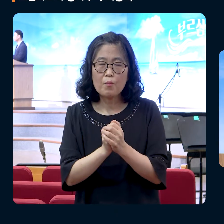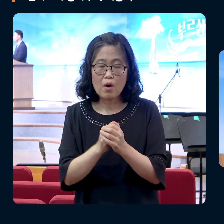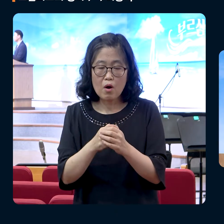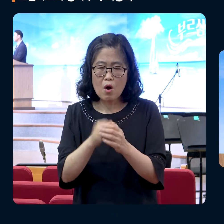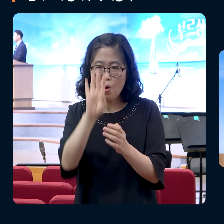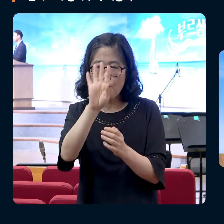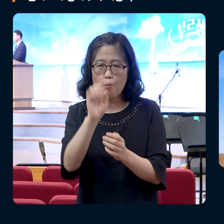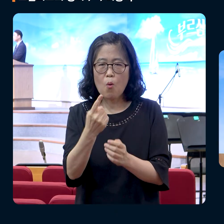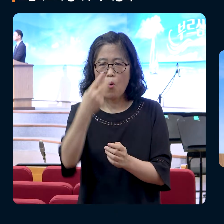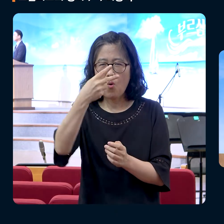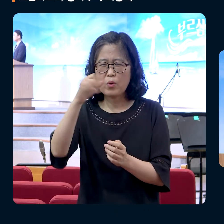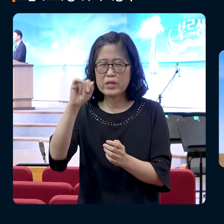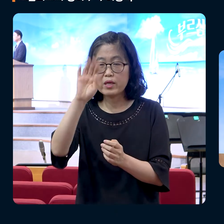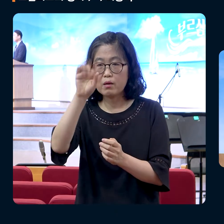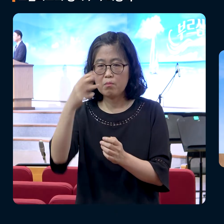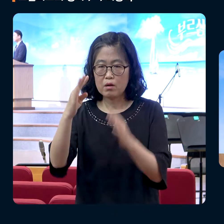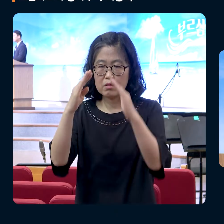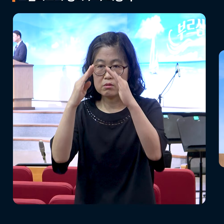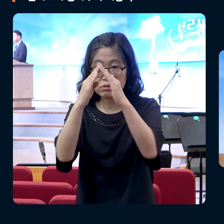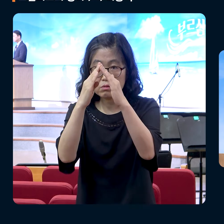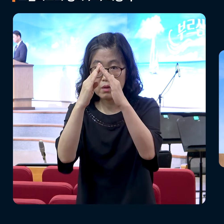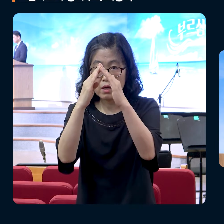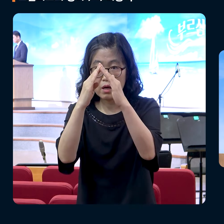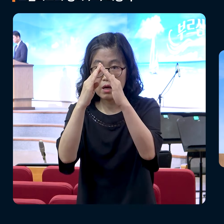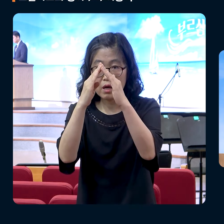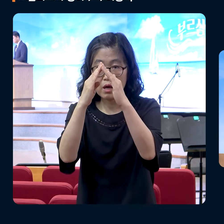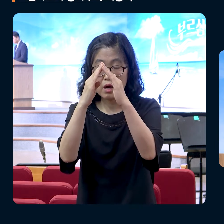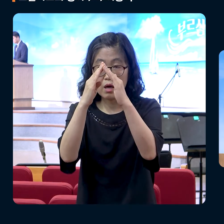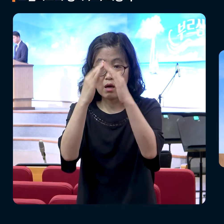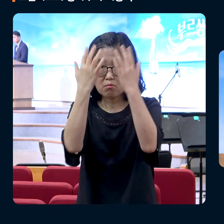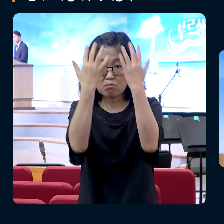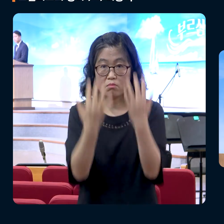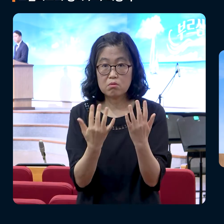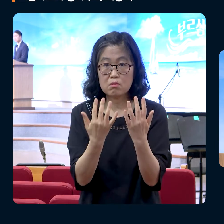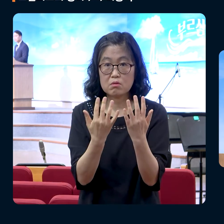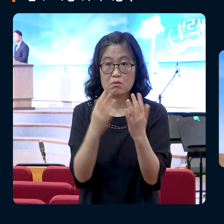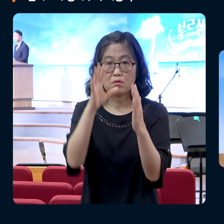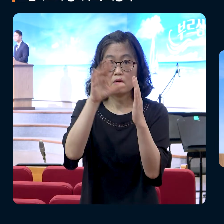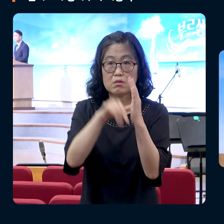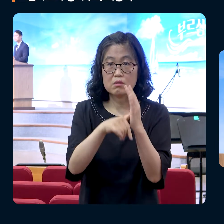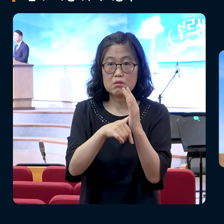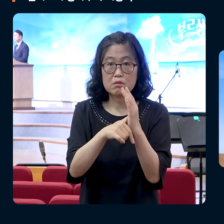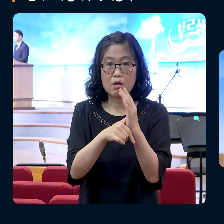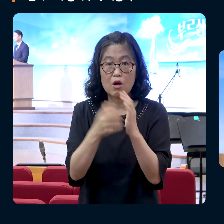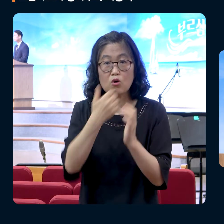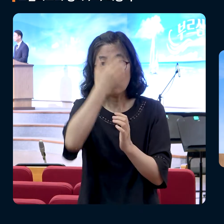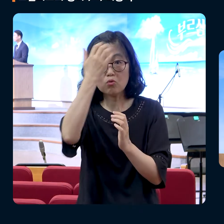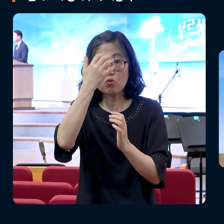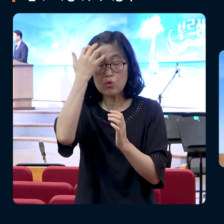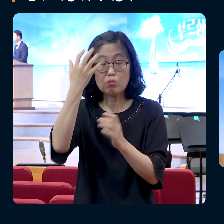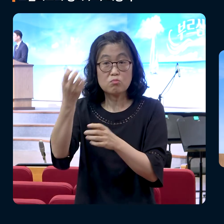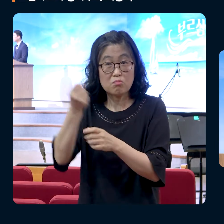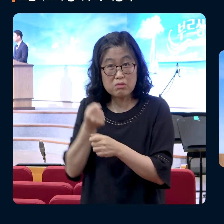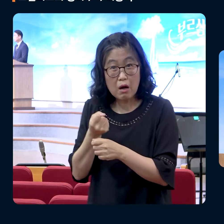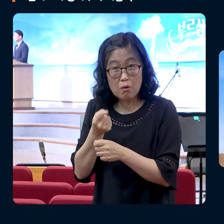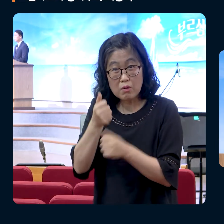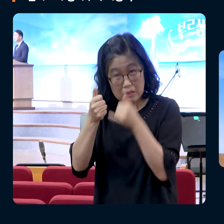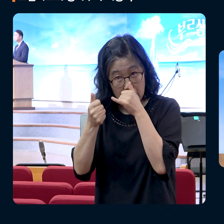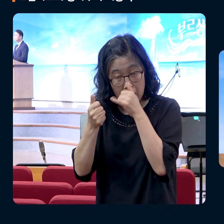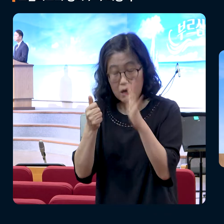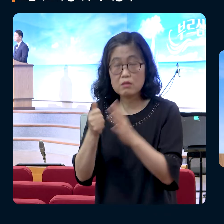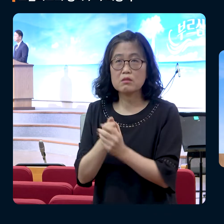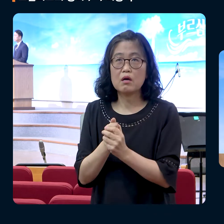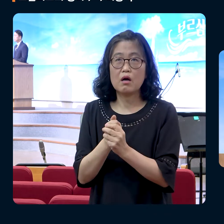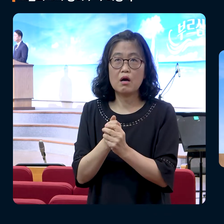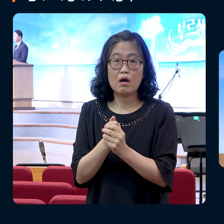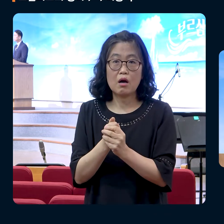입고 감옥에 잡혀 들어갈 때 그는 꿈을 생각하고 있었나? 라는 것들을 좀 생각하면서 성경을 보니까 단